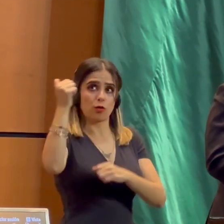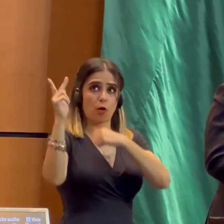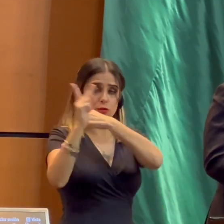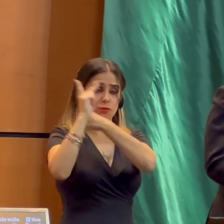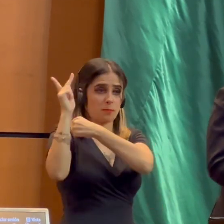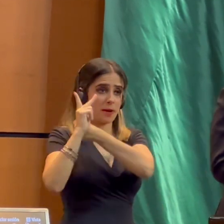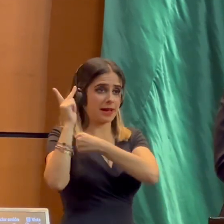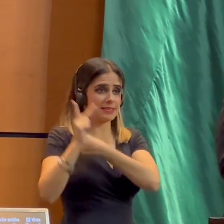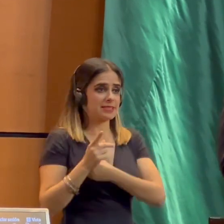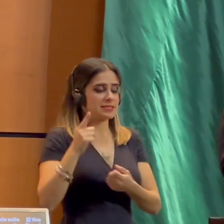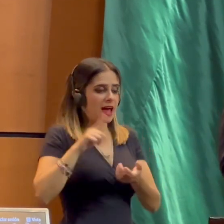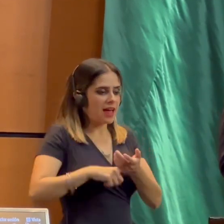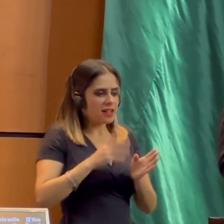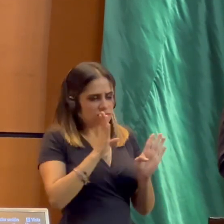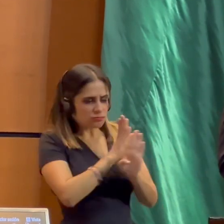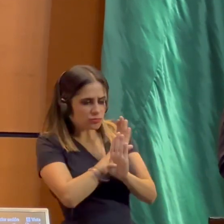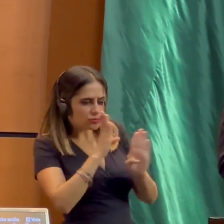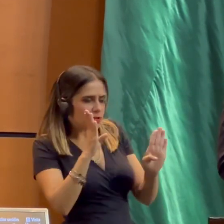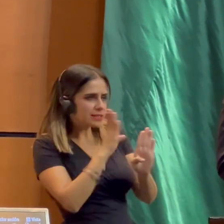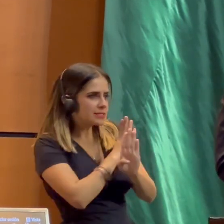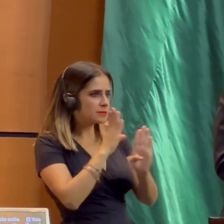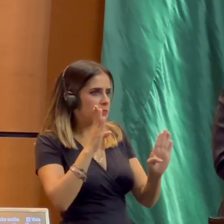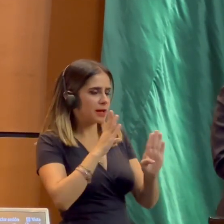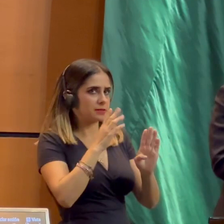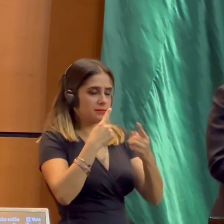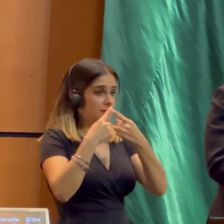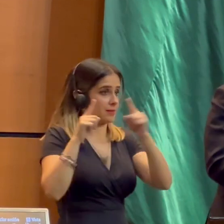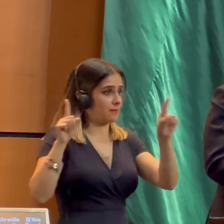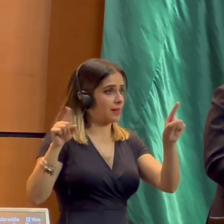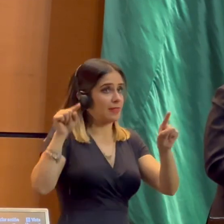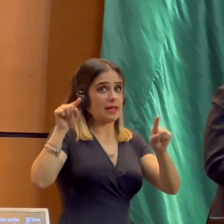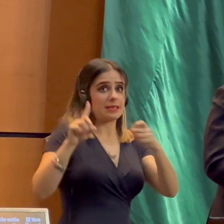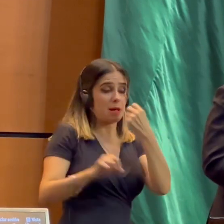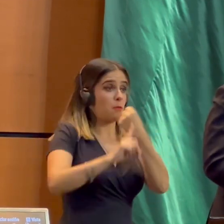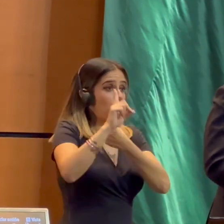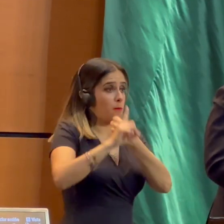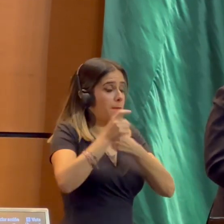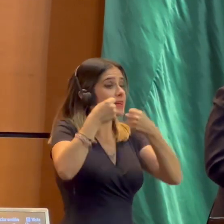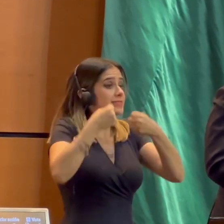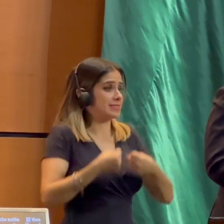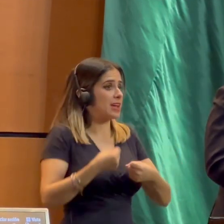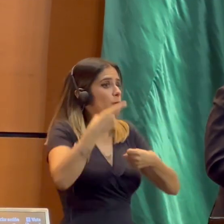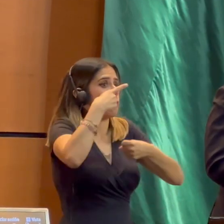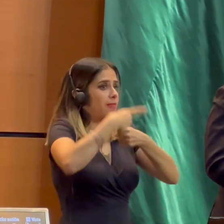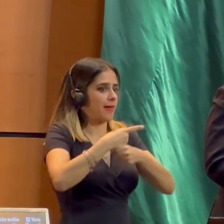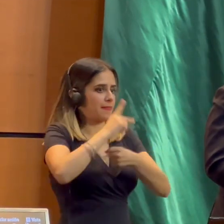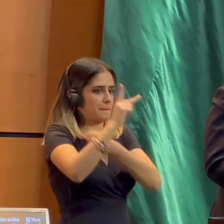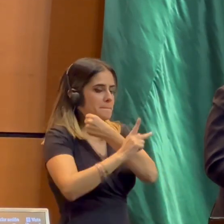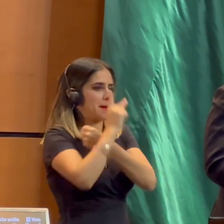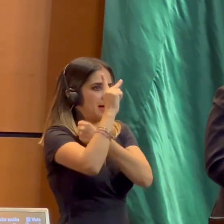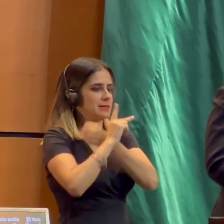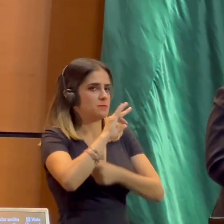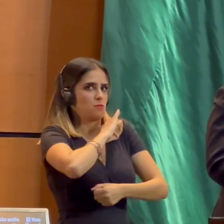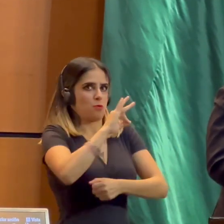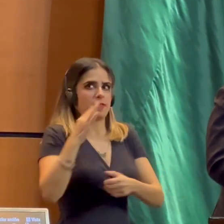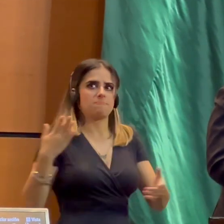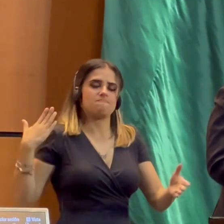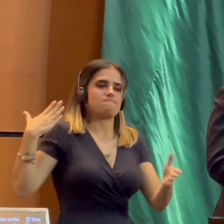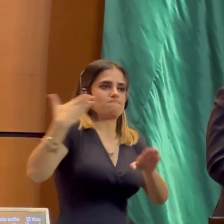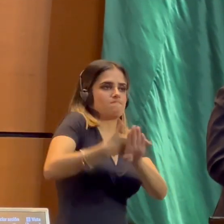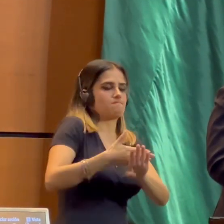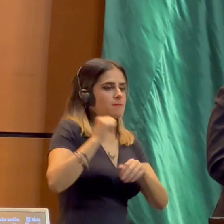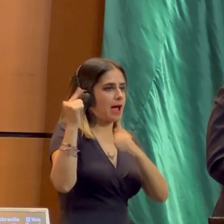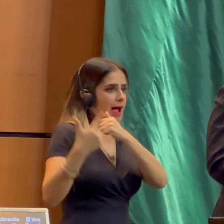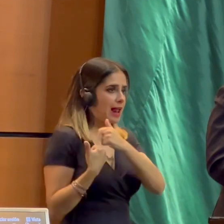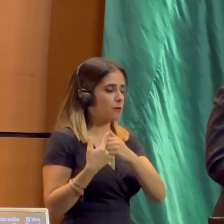今映し出されているスクリーンに映し出されている写真は私が国会で質問をしている時の写